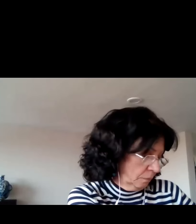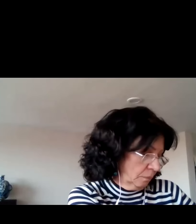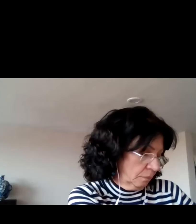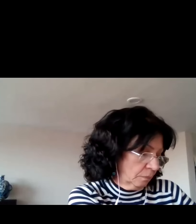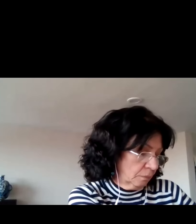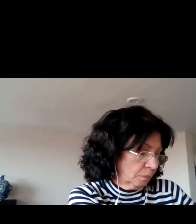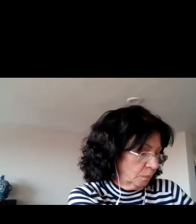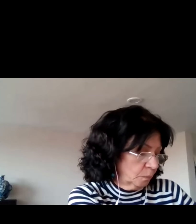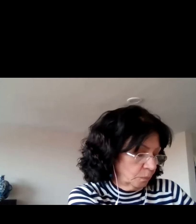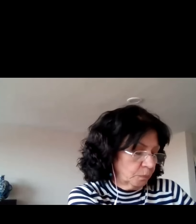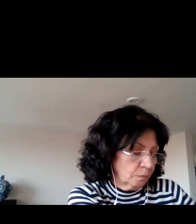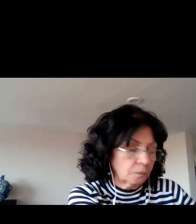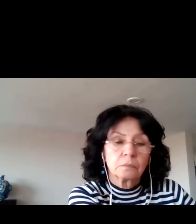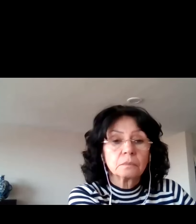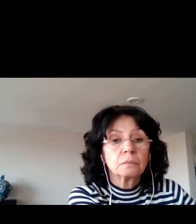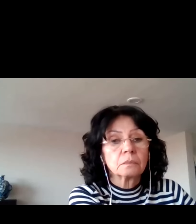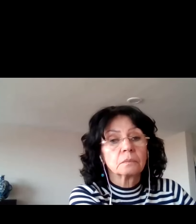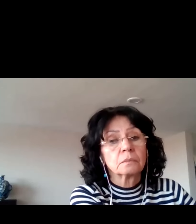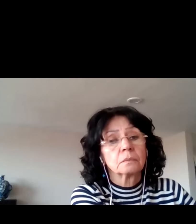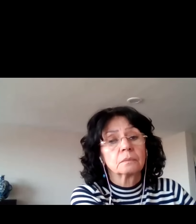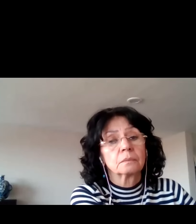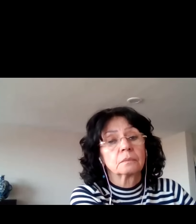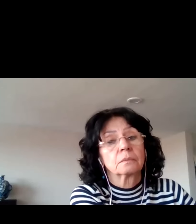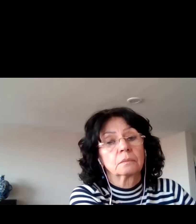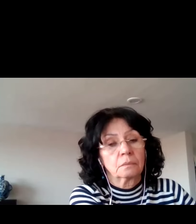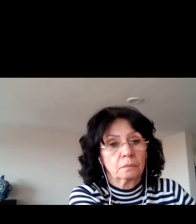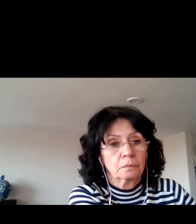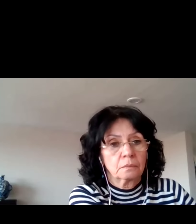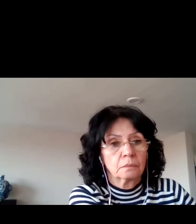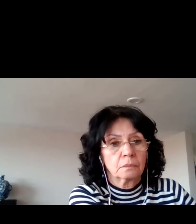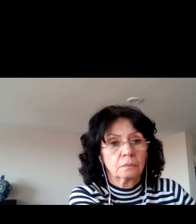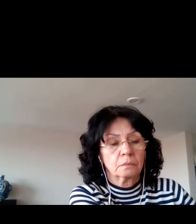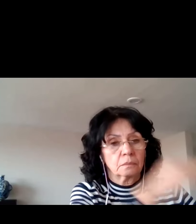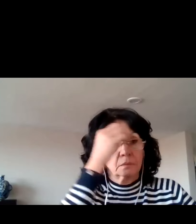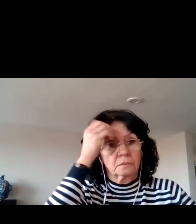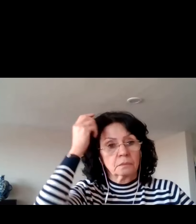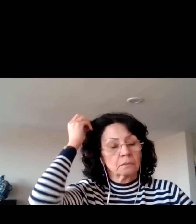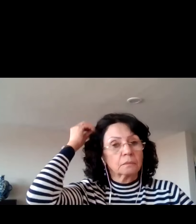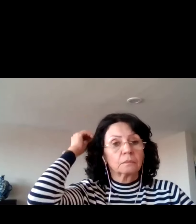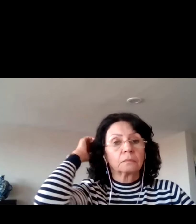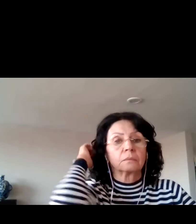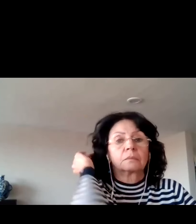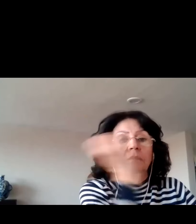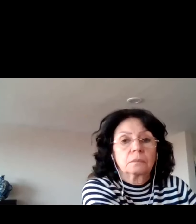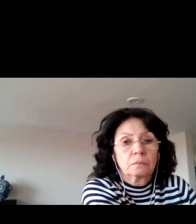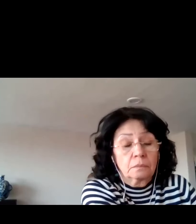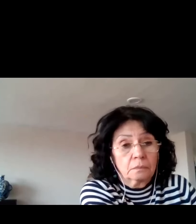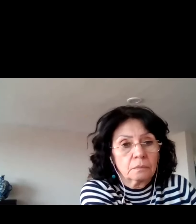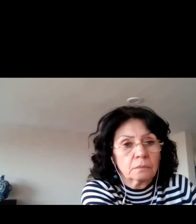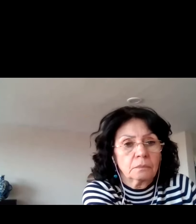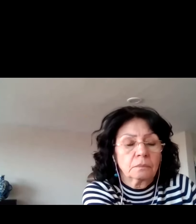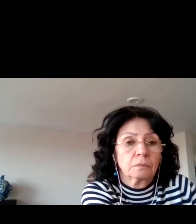O sea, pero pues a lo mejor tú te sacaste la bolita premiada y tú como área de recursos